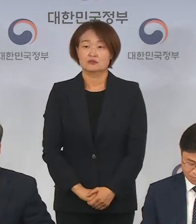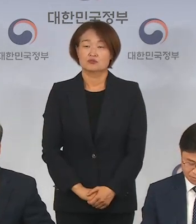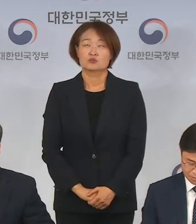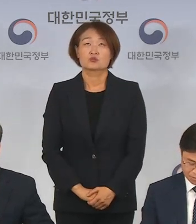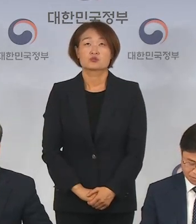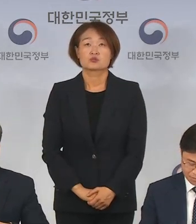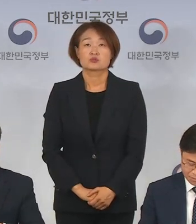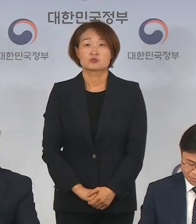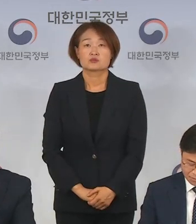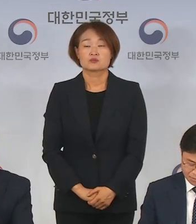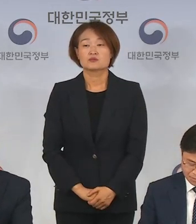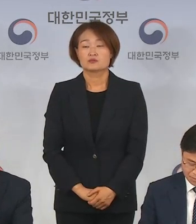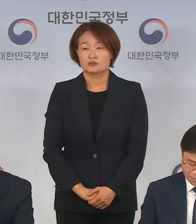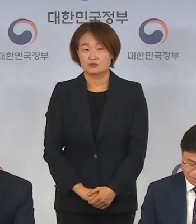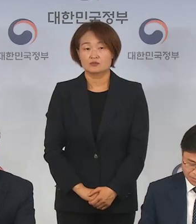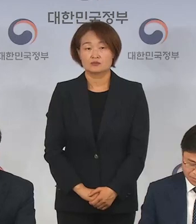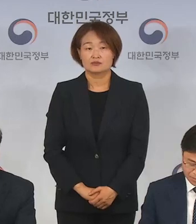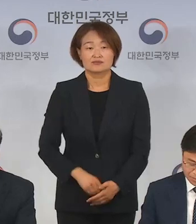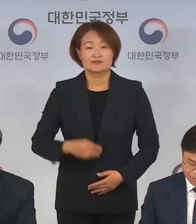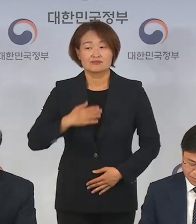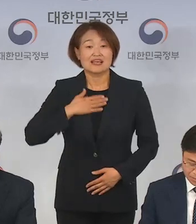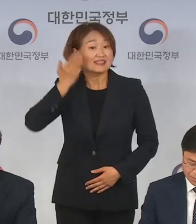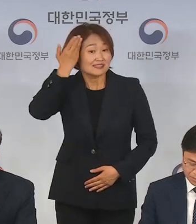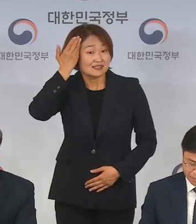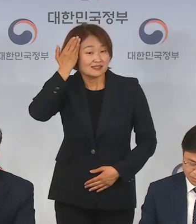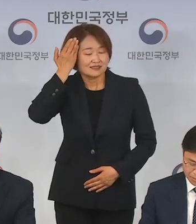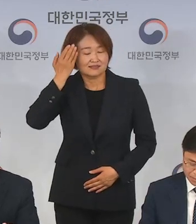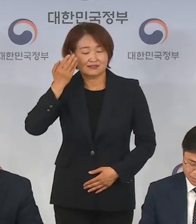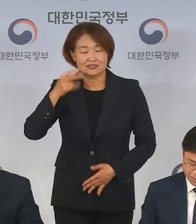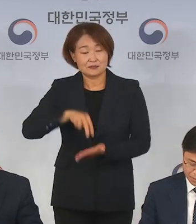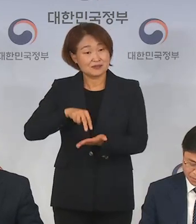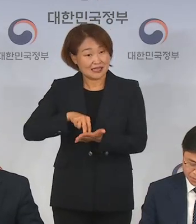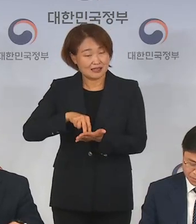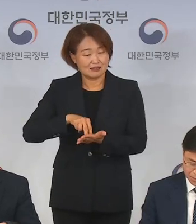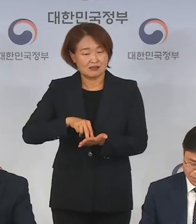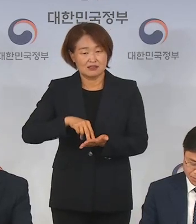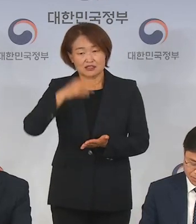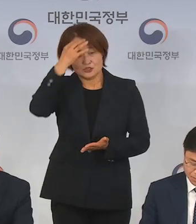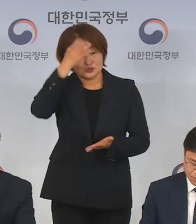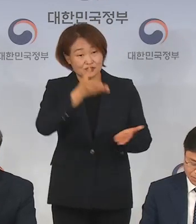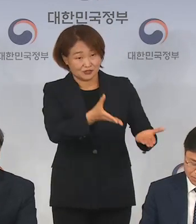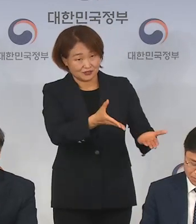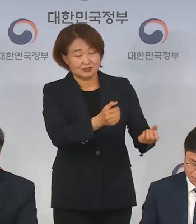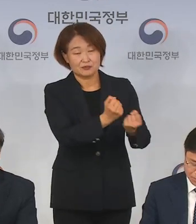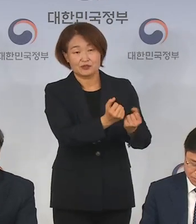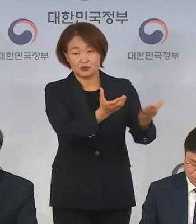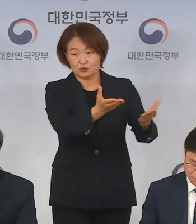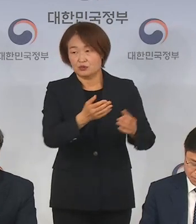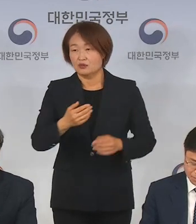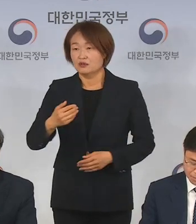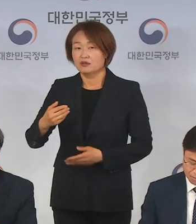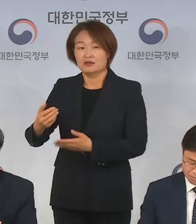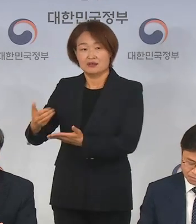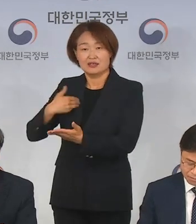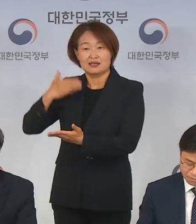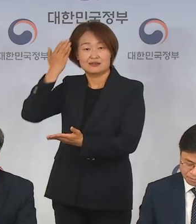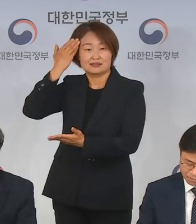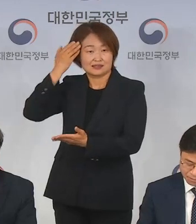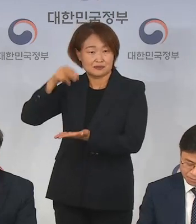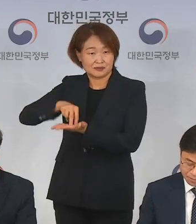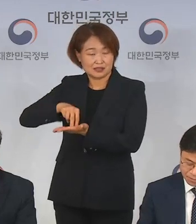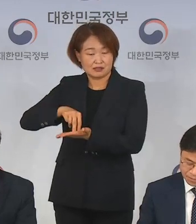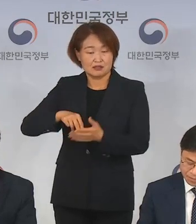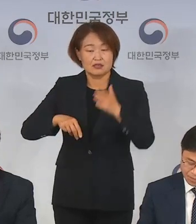글쎄요. 지금 제가 아는 선에서는 기술적인 부분은 좀 변론으로 하고요. 지금